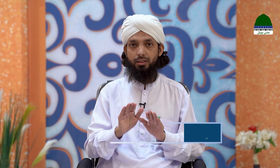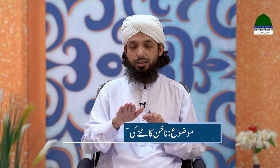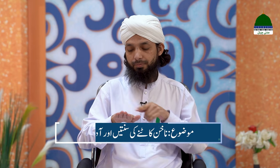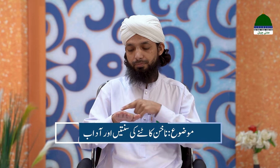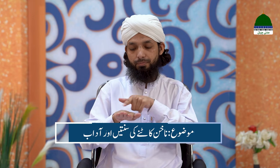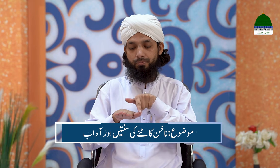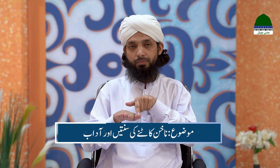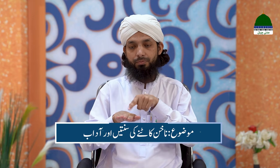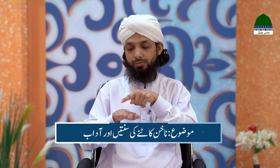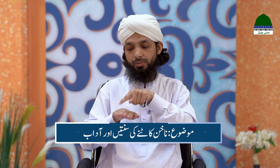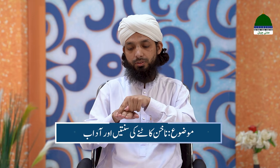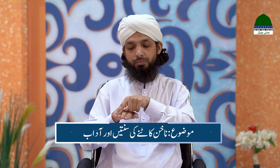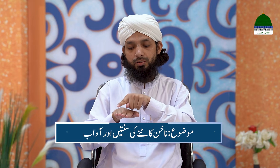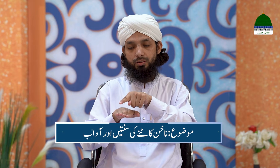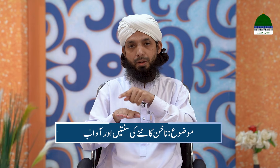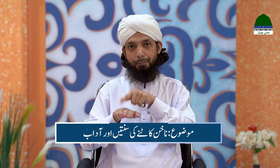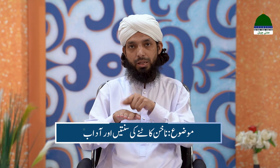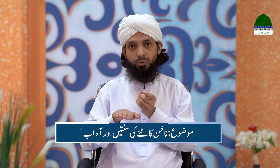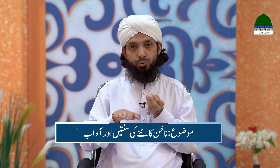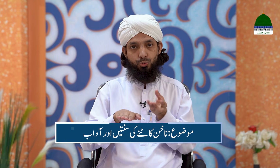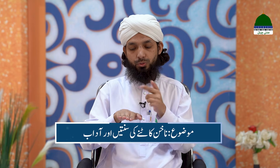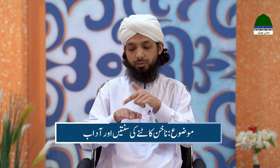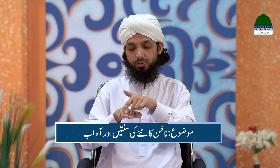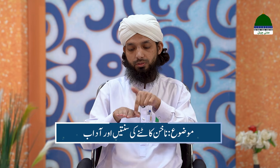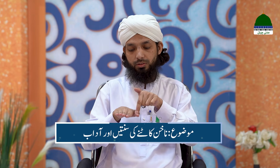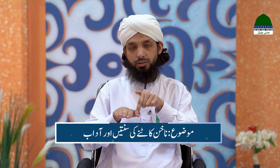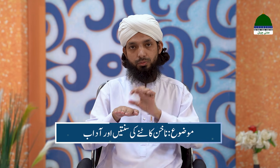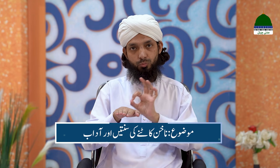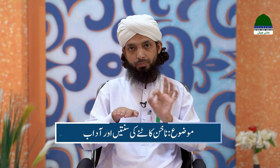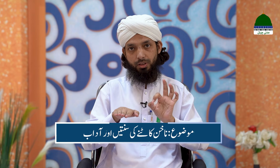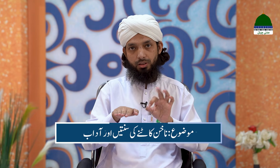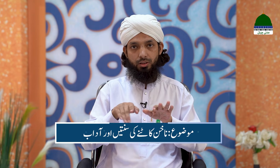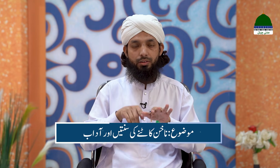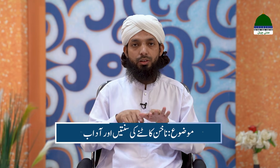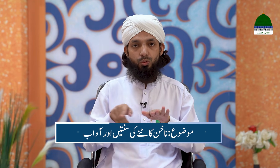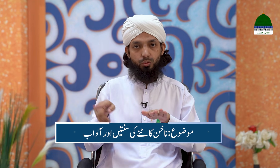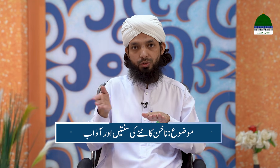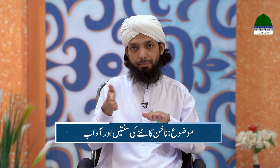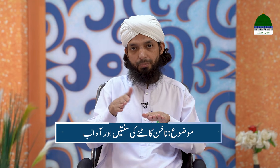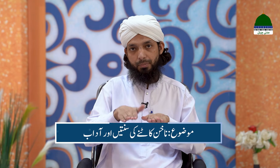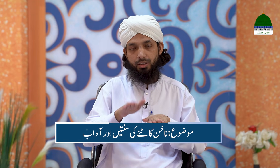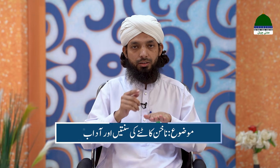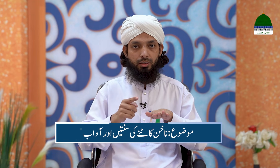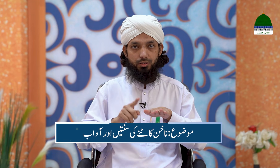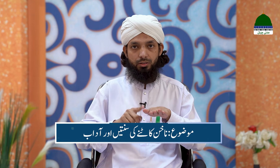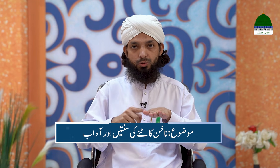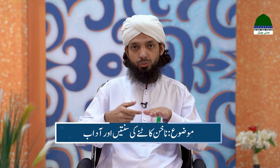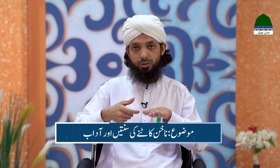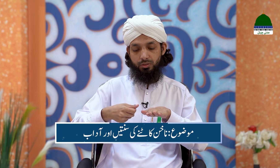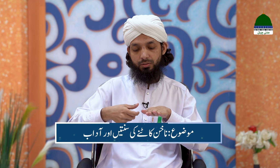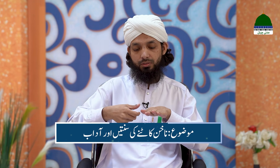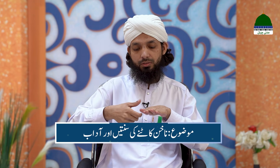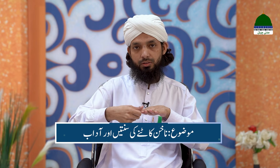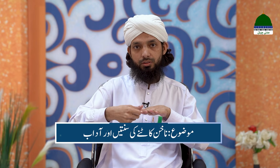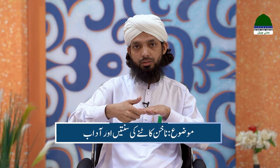سیدھے پاؤں کی چھوٹی انگلی سے شروع کر کے ترتیب وار انگوٹھے سمیت ناخن کاٹ لیجئے، پھر الٹے پاؤں کے انگوٹھے